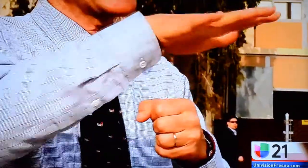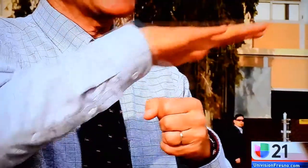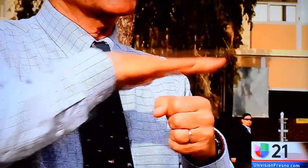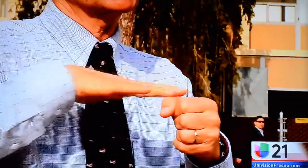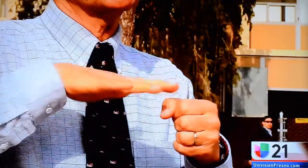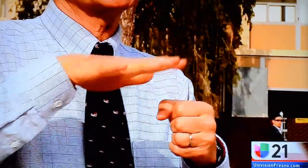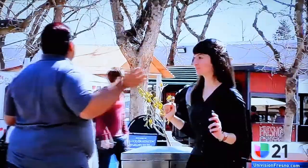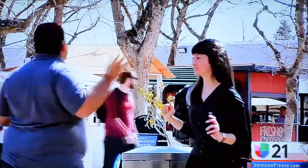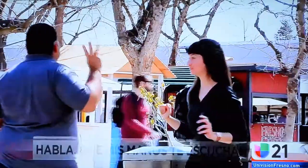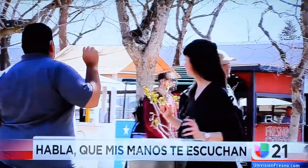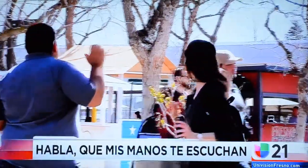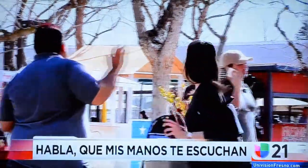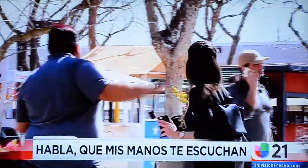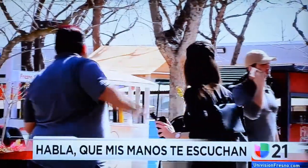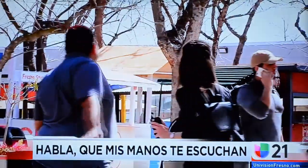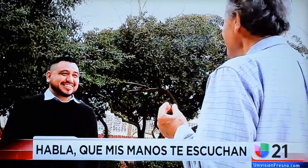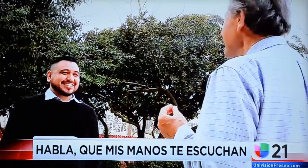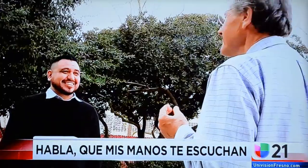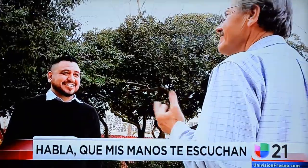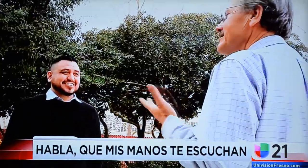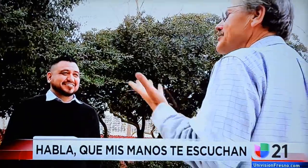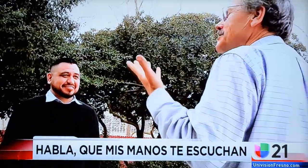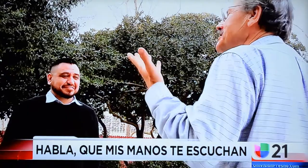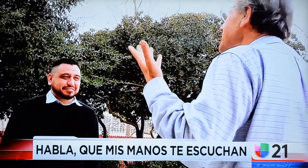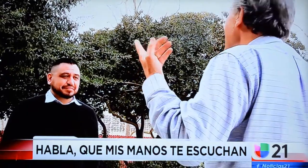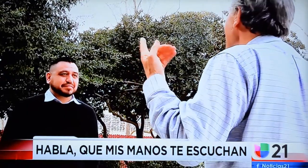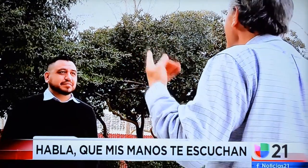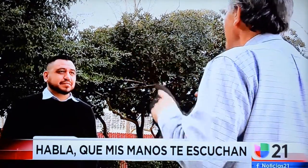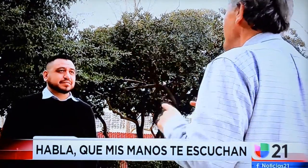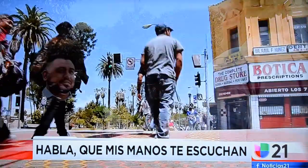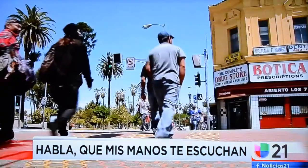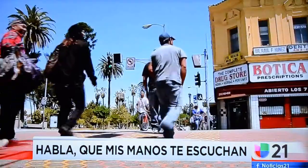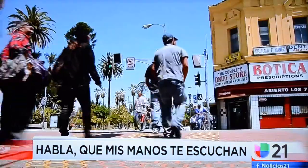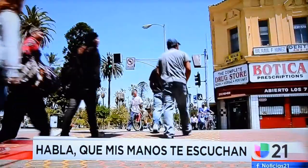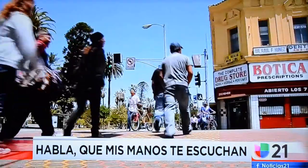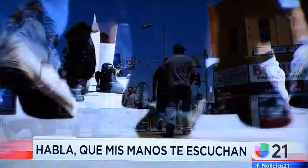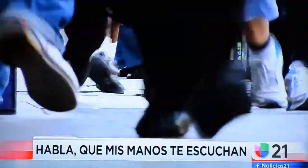Sus manos les dan identidad y son las que hablan y responden por ellos en un mundo de sonidos.